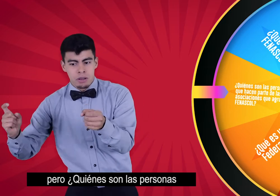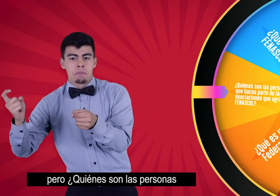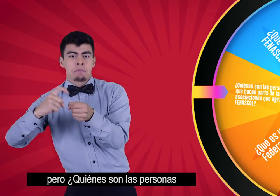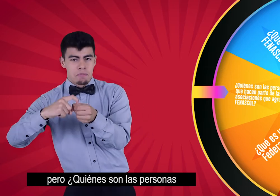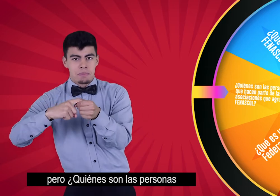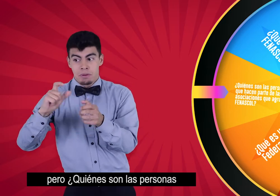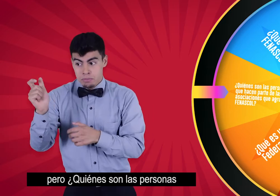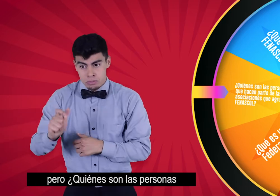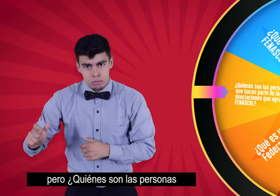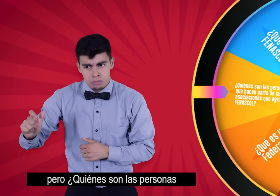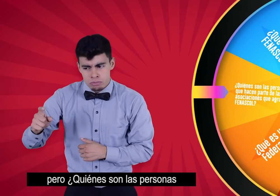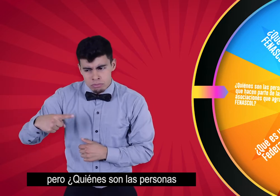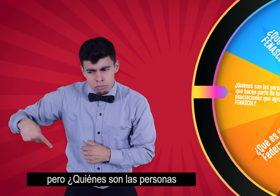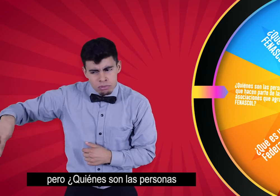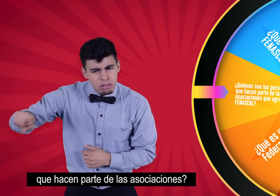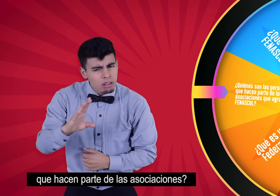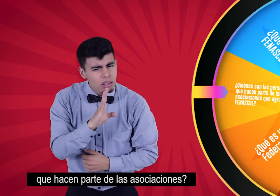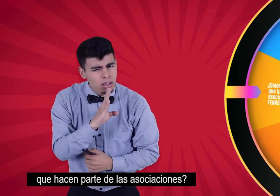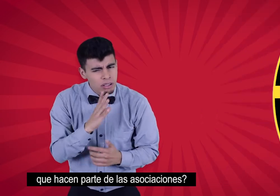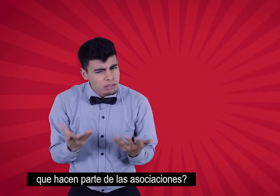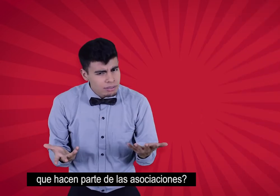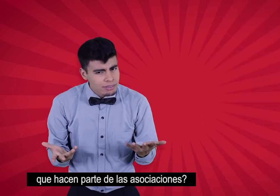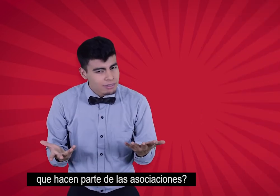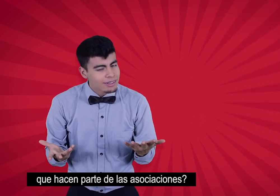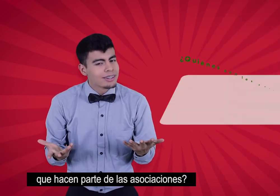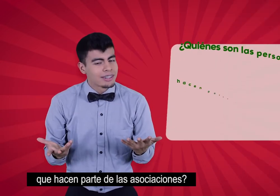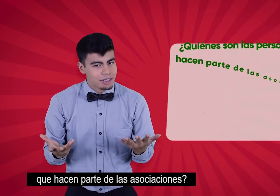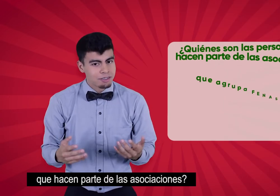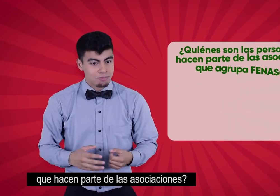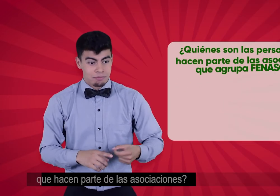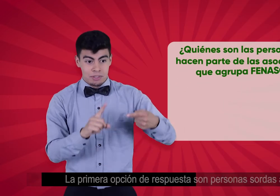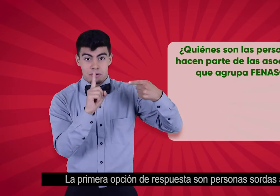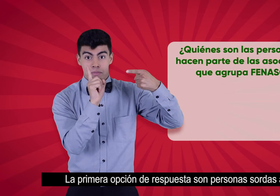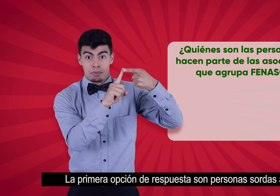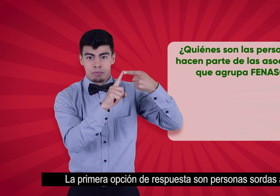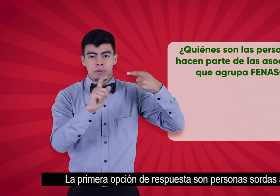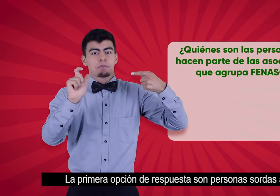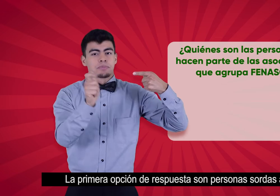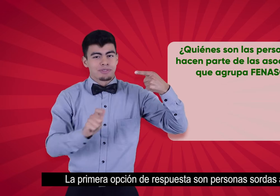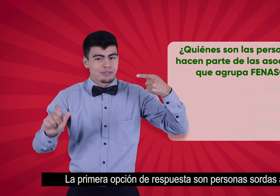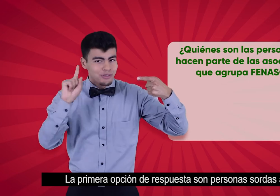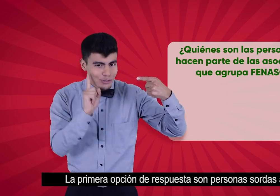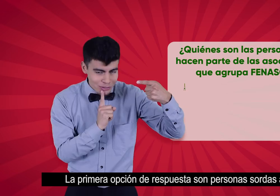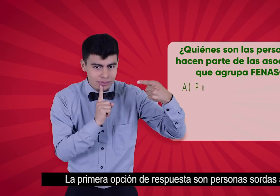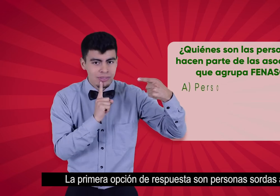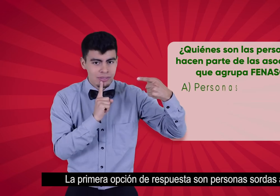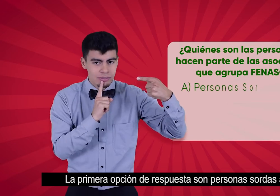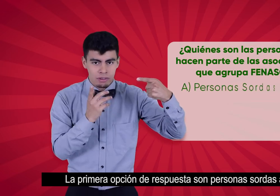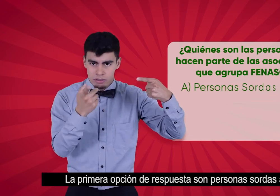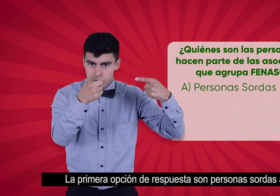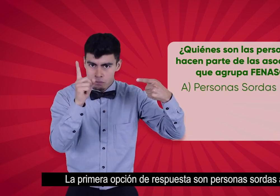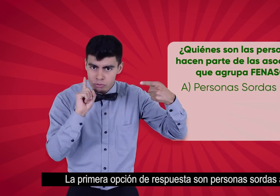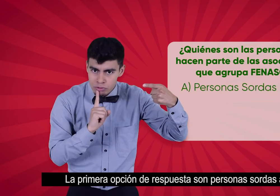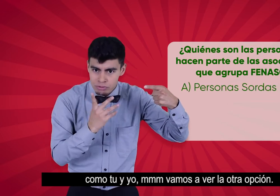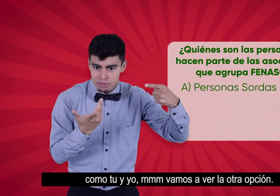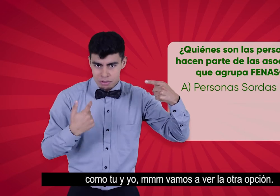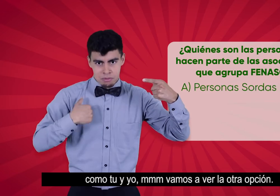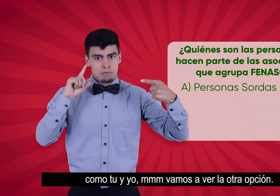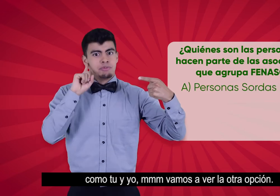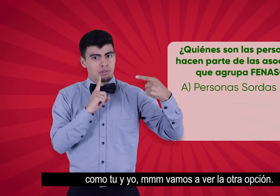¿quiénes son las personas que hacen parte de estas asociaciones? La primera opción de respuesta son personas sordas así como tú y yo.